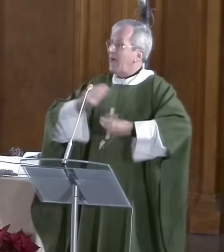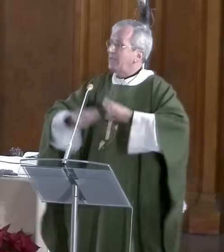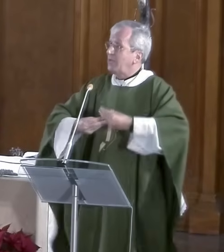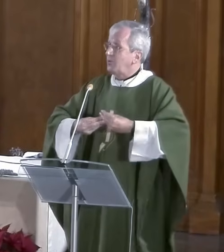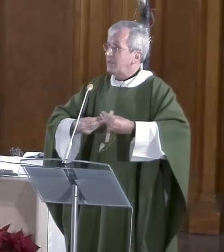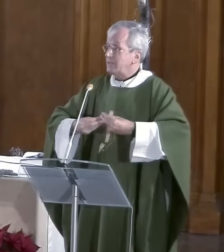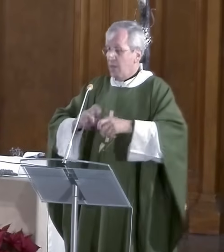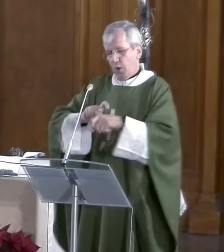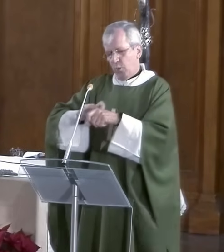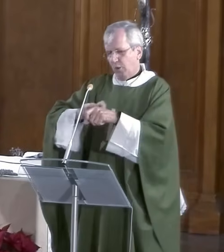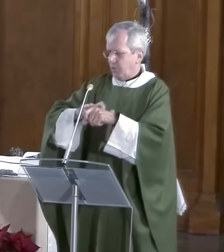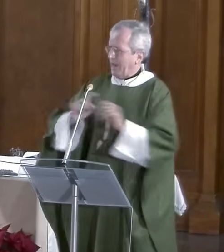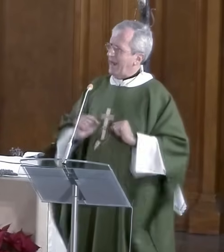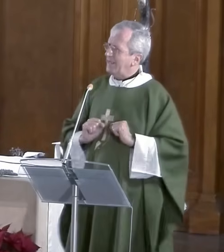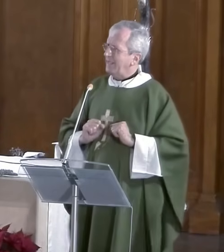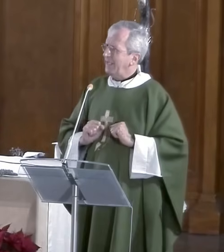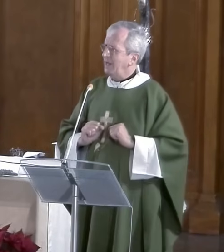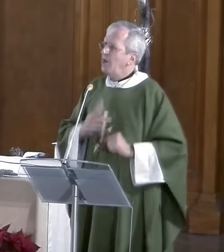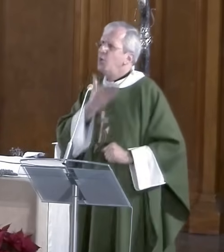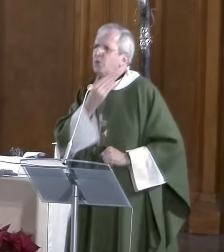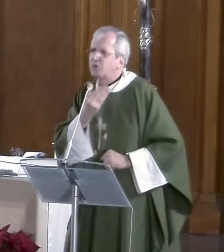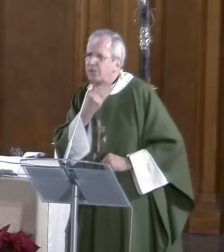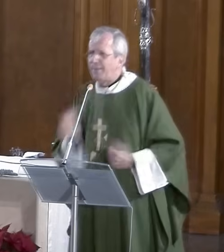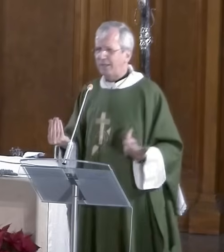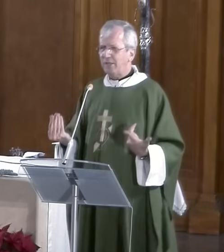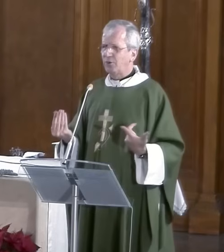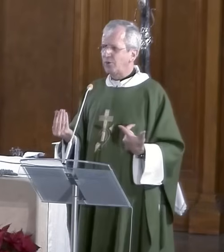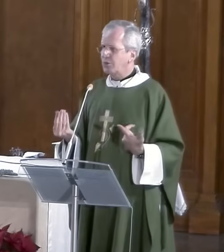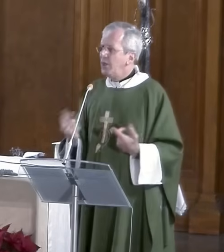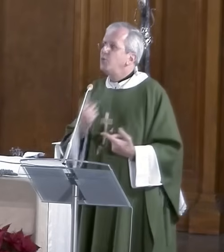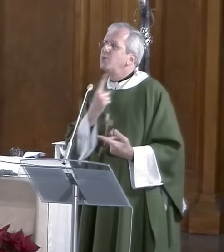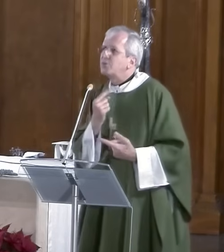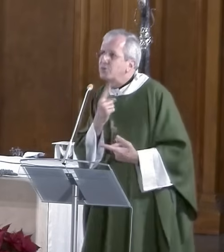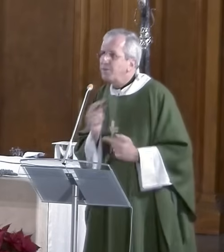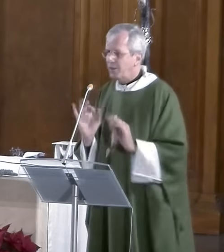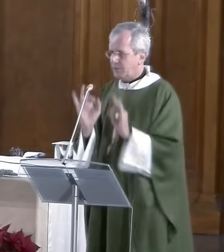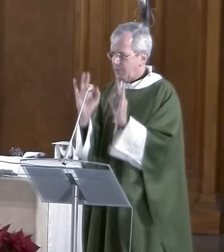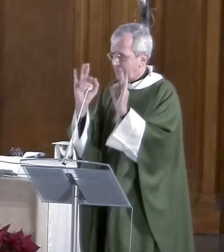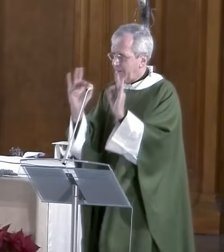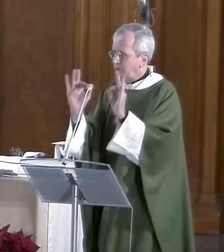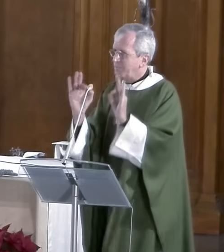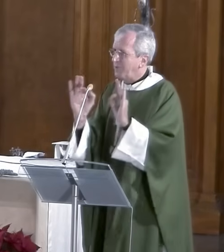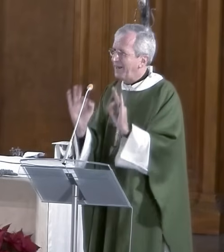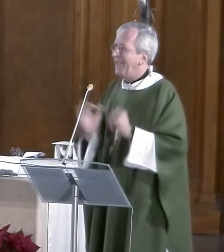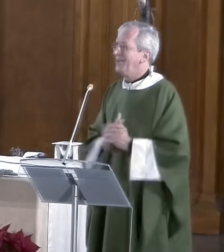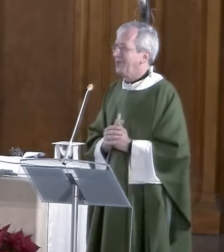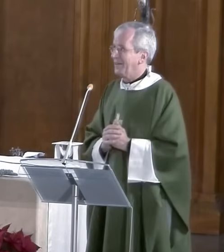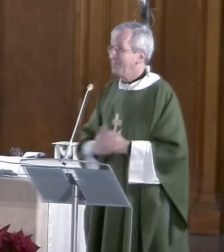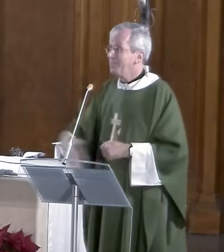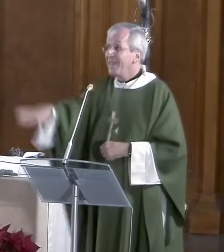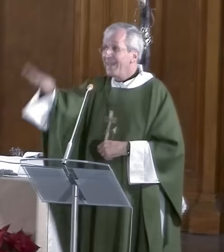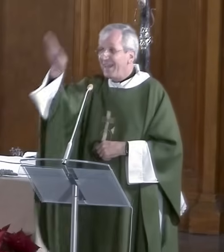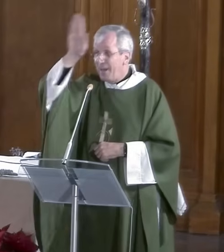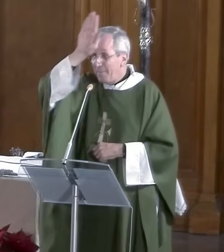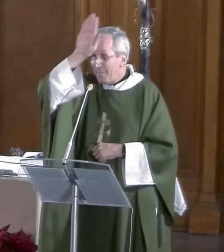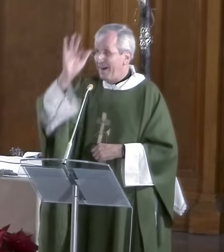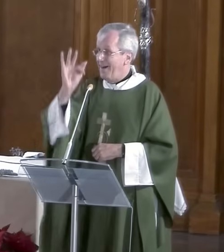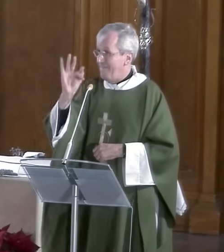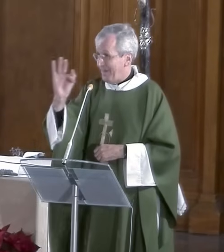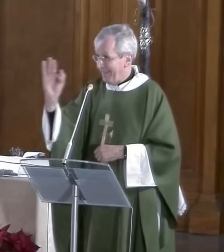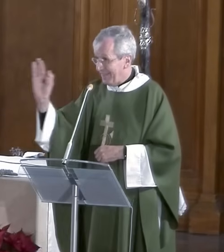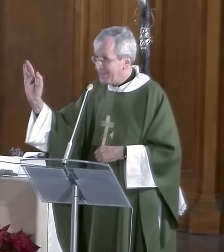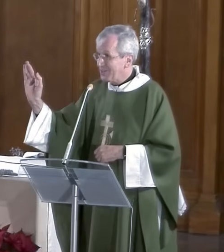nuestras actitudes, nuestro carácter, nuestros apetitos, nuestros vicios, saberlos poner en orden. El